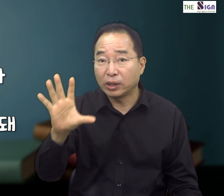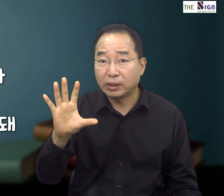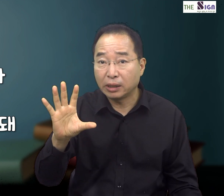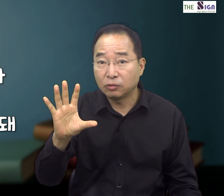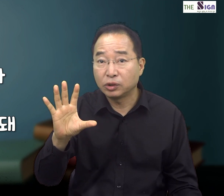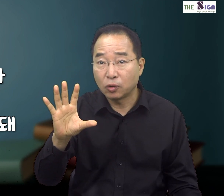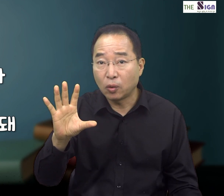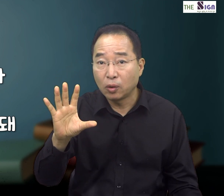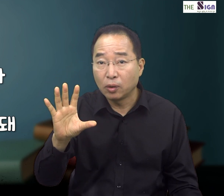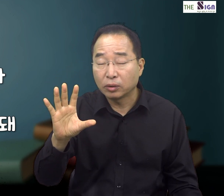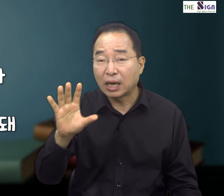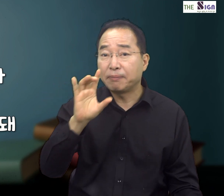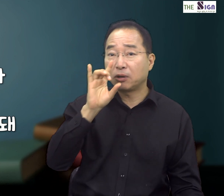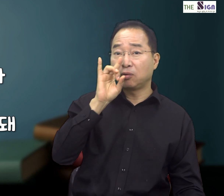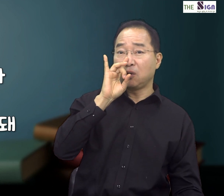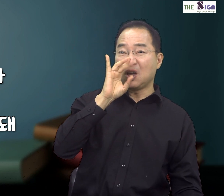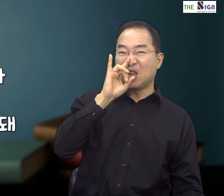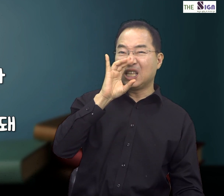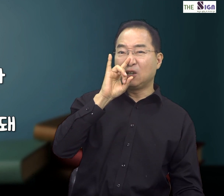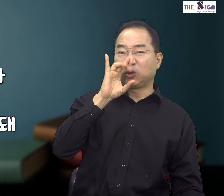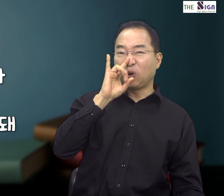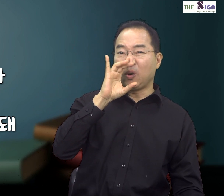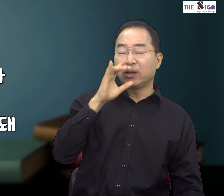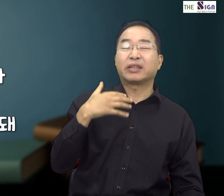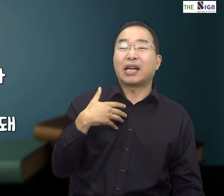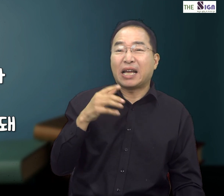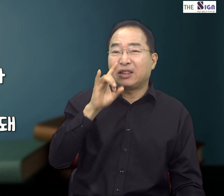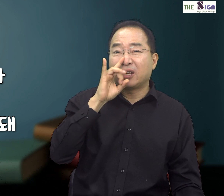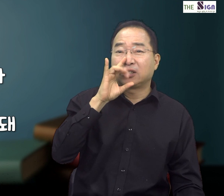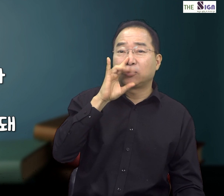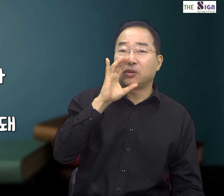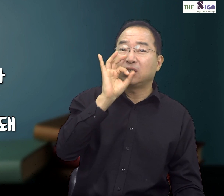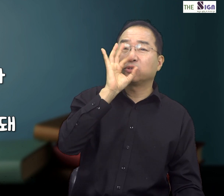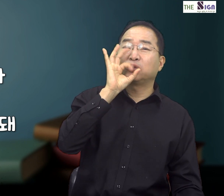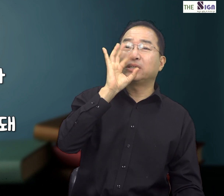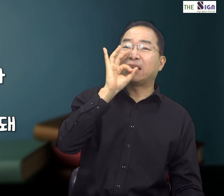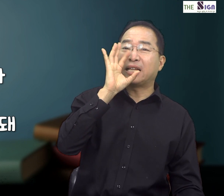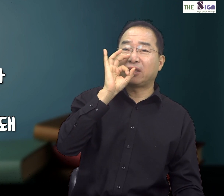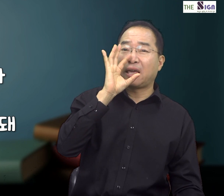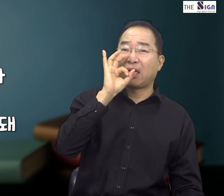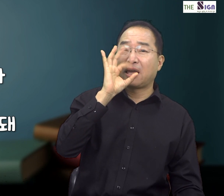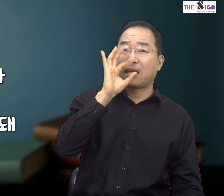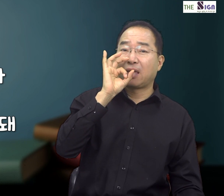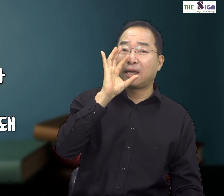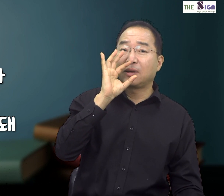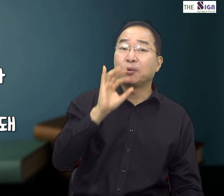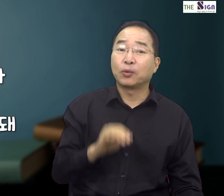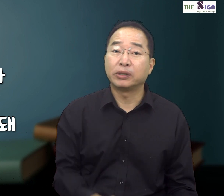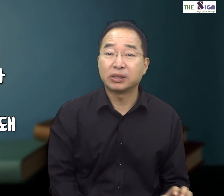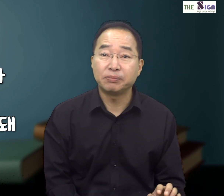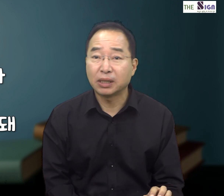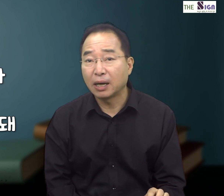돼도 있고, 단편으로 이것도 나는 안 돼 쓰고, 이것도 나는 안 돼. 이렇게 씁니다.